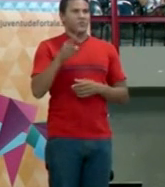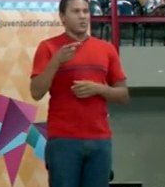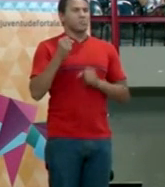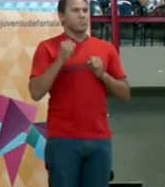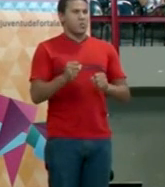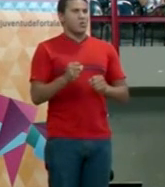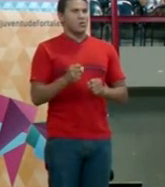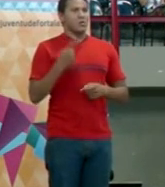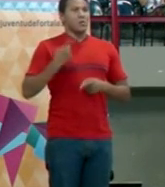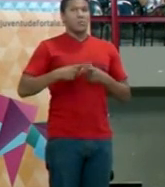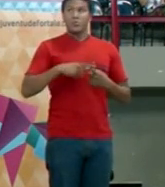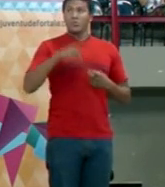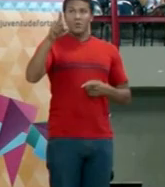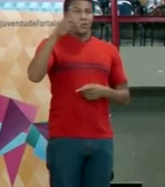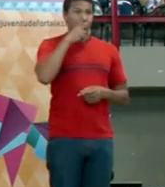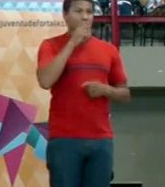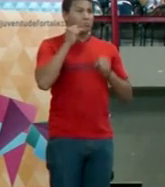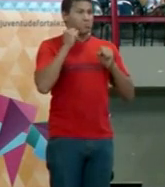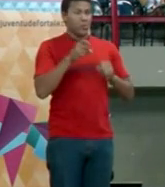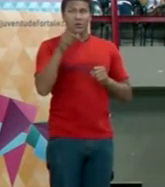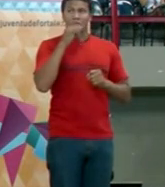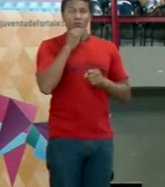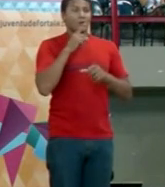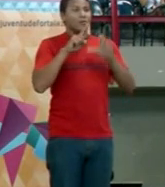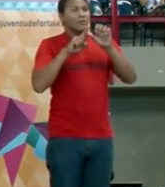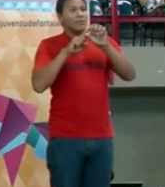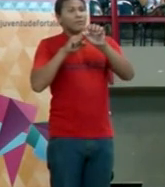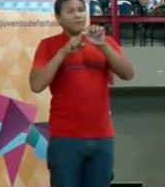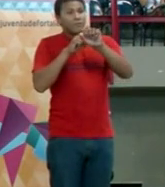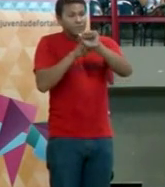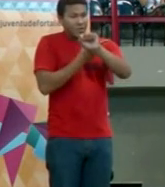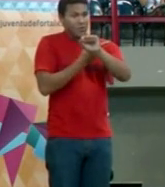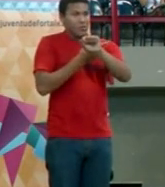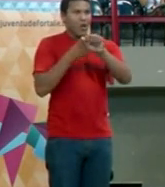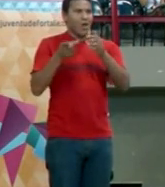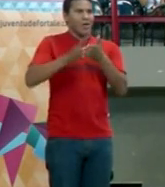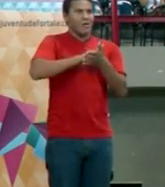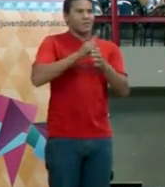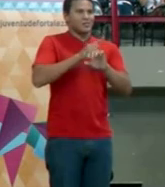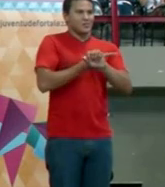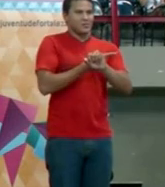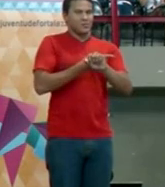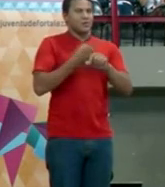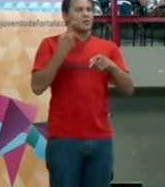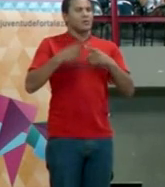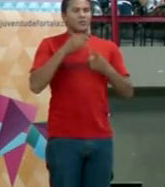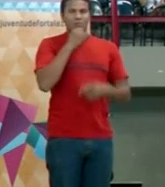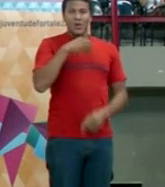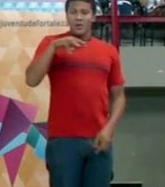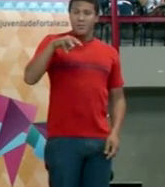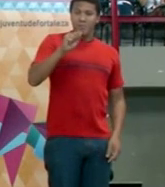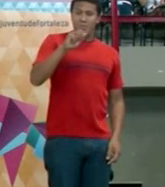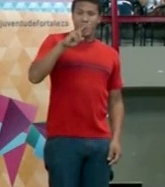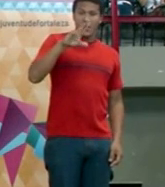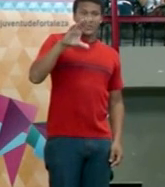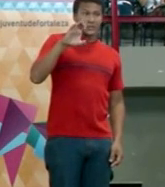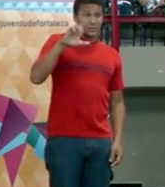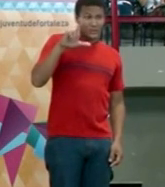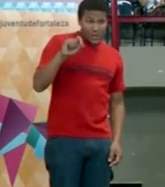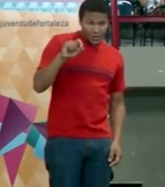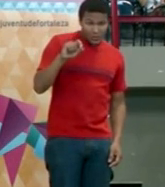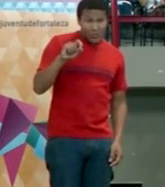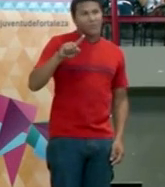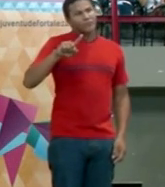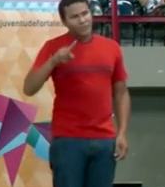for, a vírgula o acompanha. Se eu dissesse, Marcelo, venha cá. Marcelo, vírgula, venha